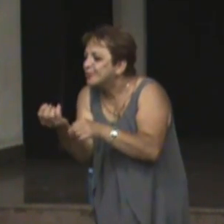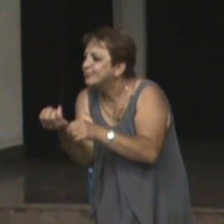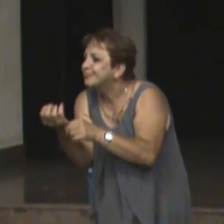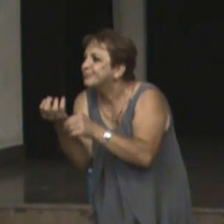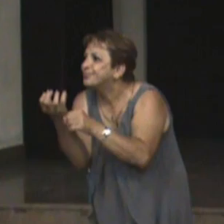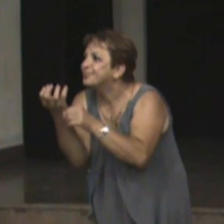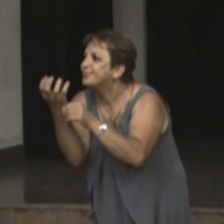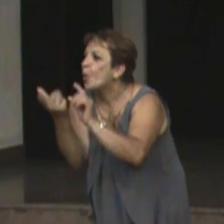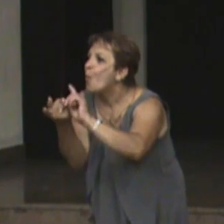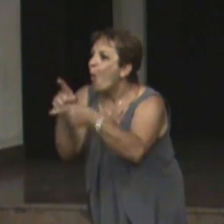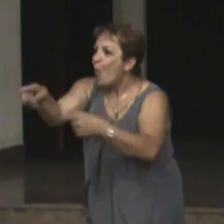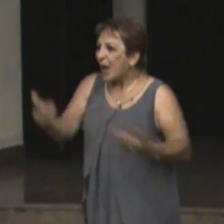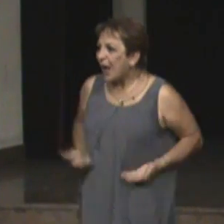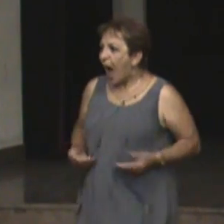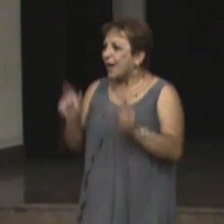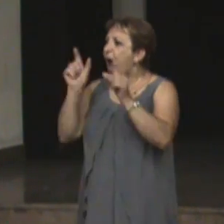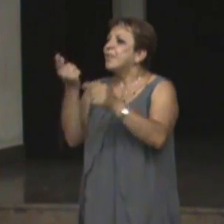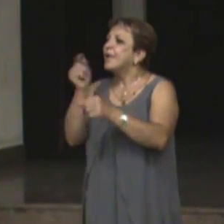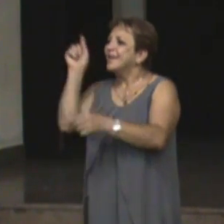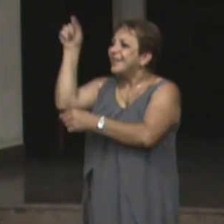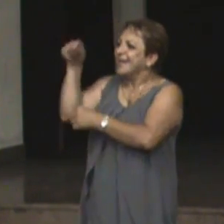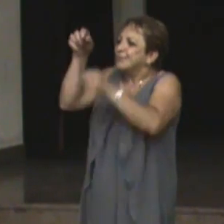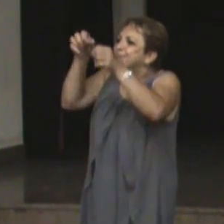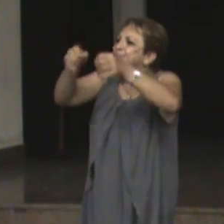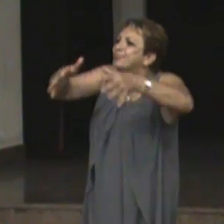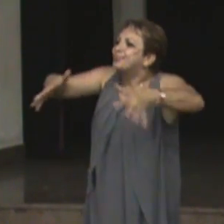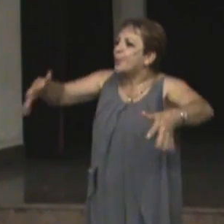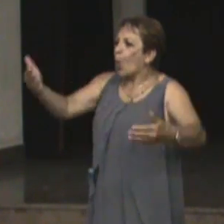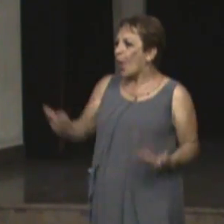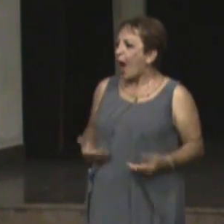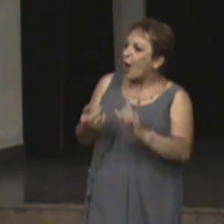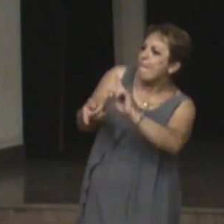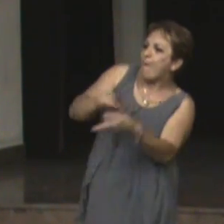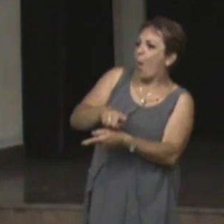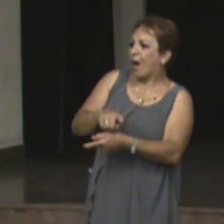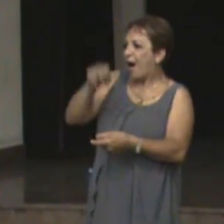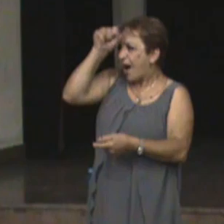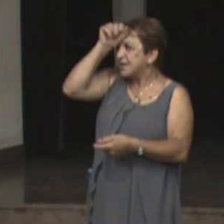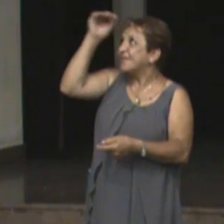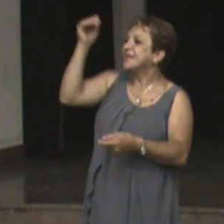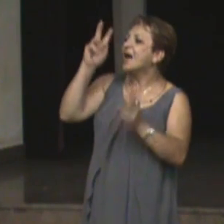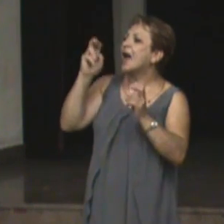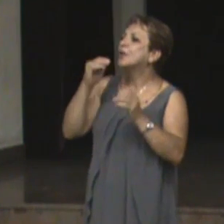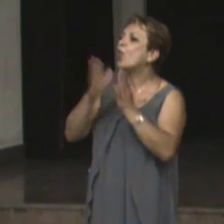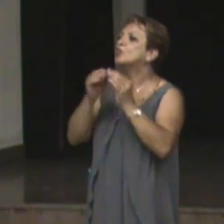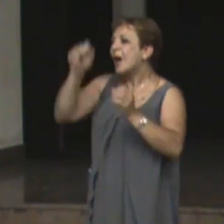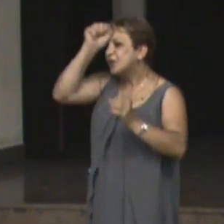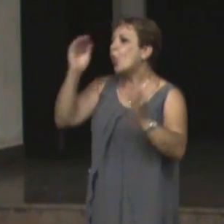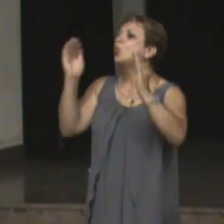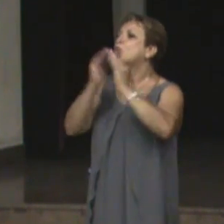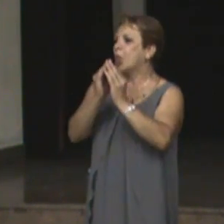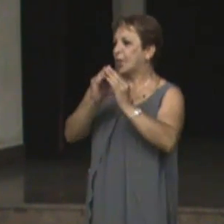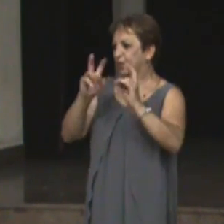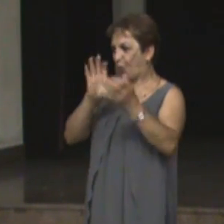վերապոխելու և մեր կյանքը առհասարակ դրախտային երանության վերածելու։